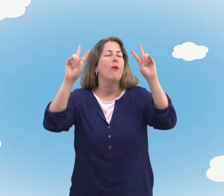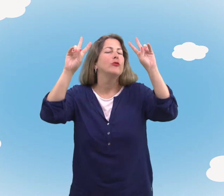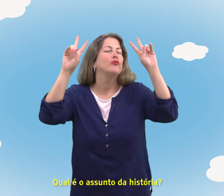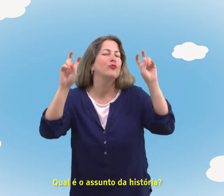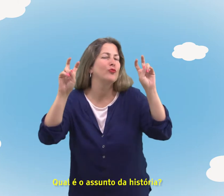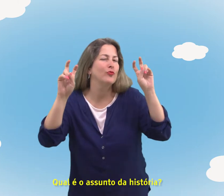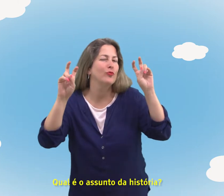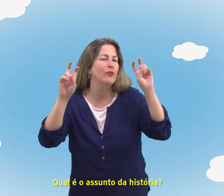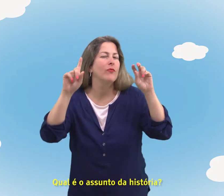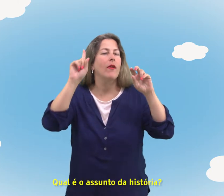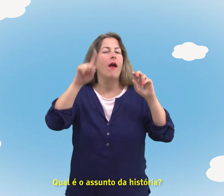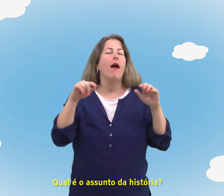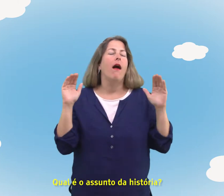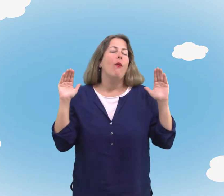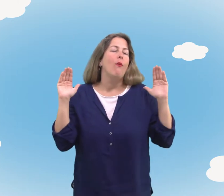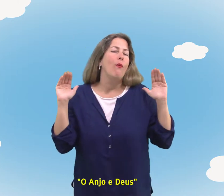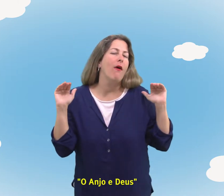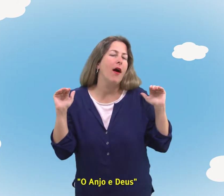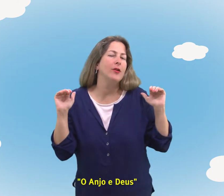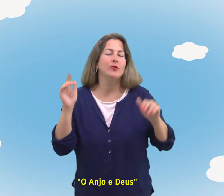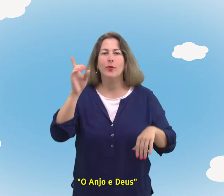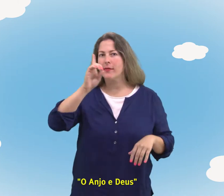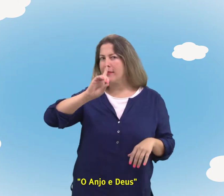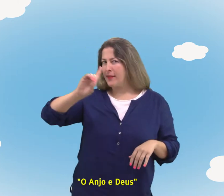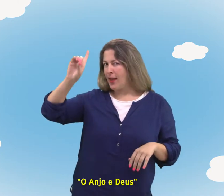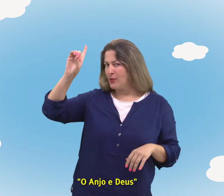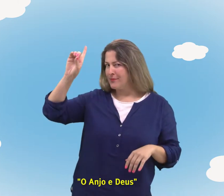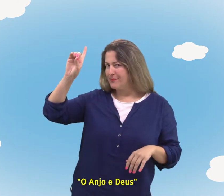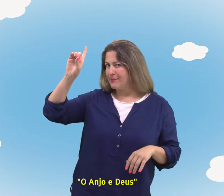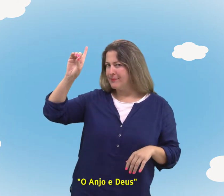qual é o assunto da história o anjo e deus